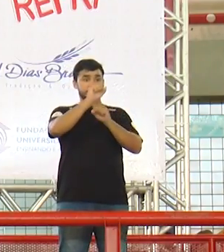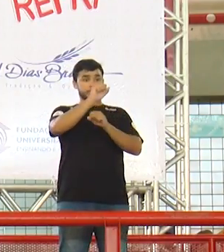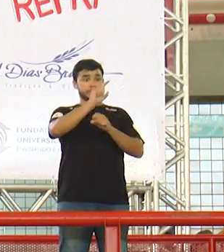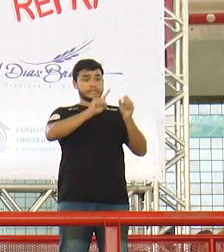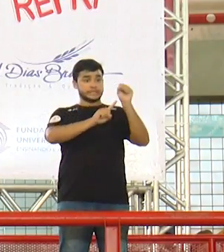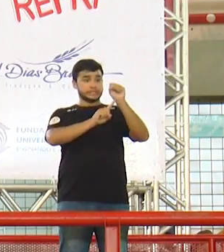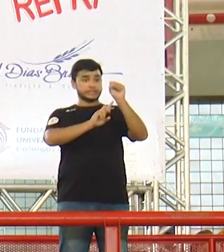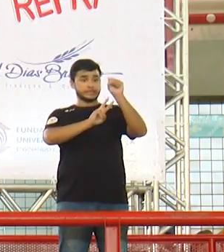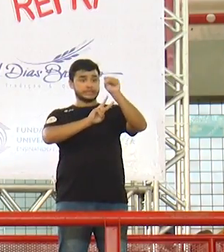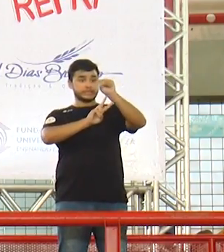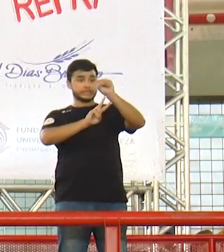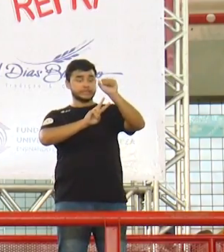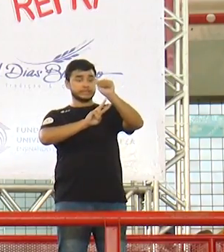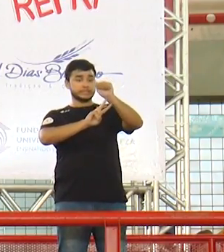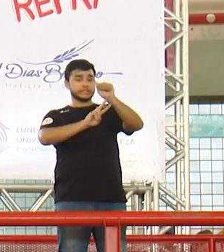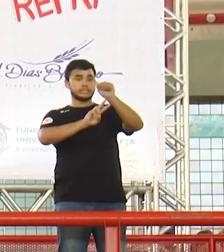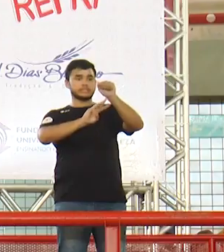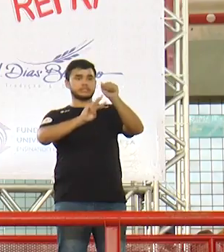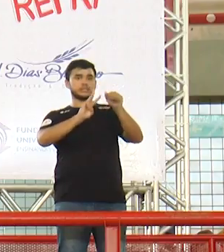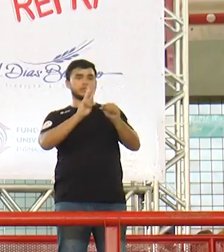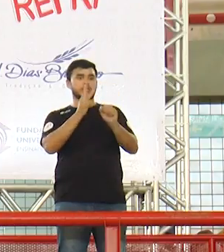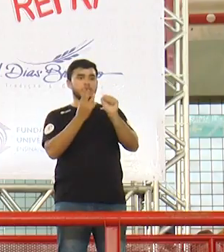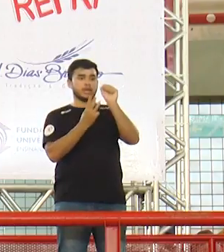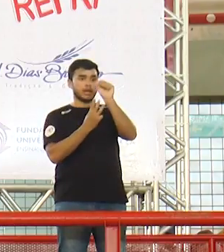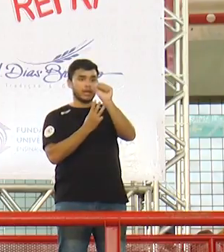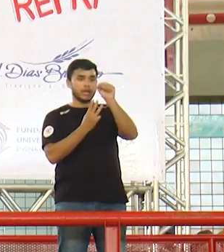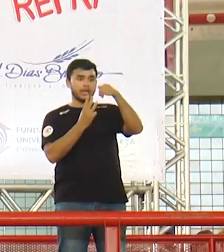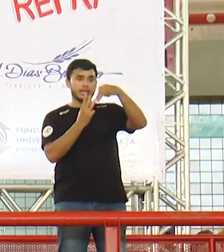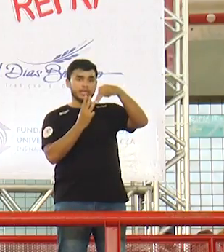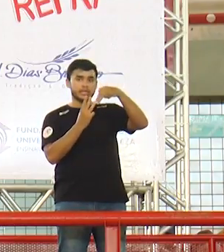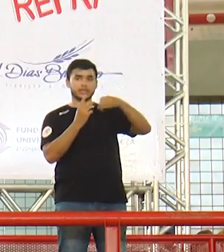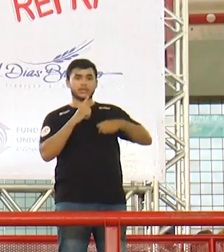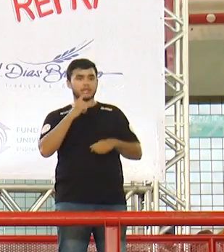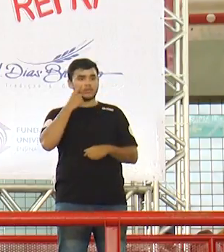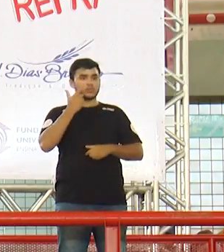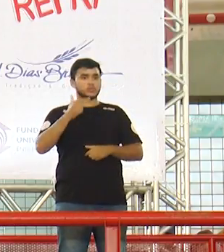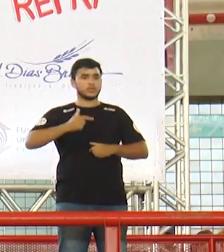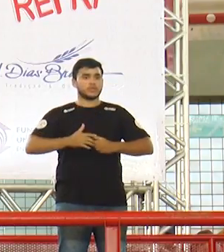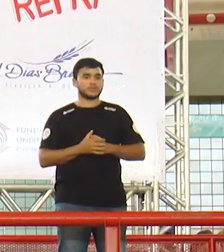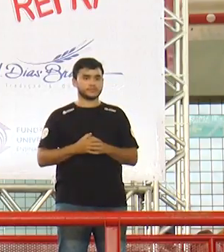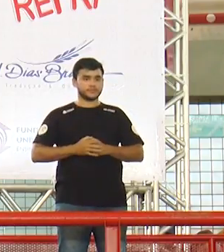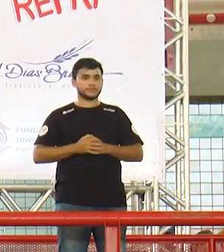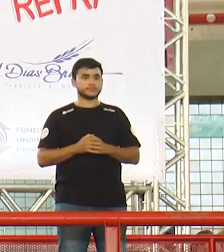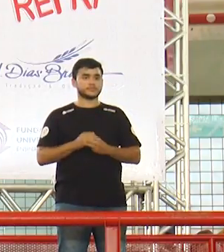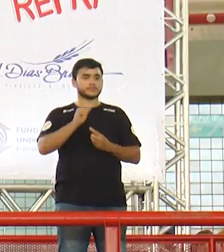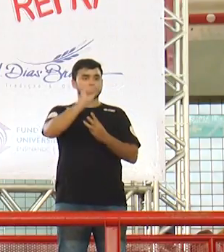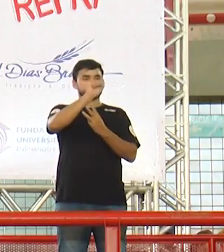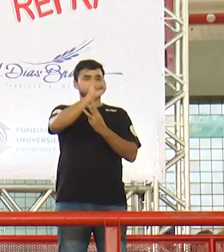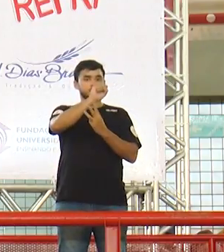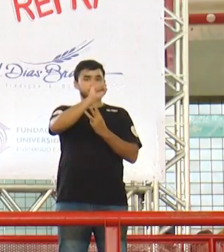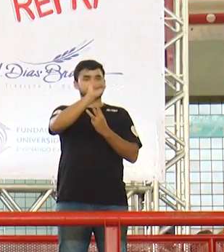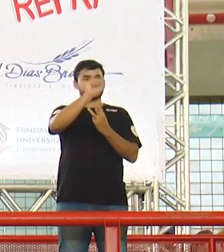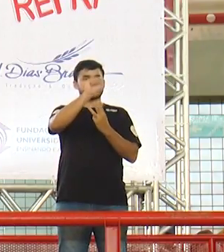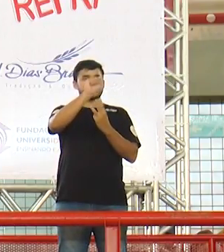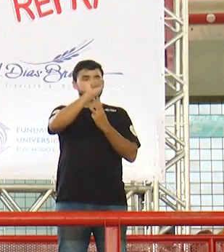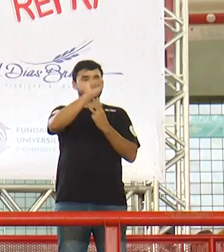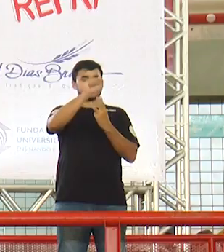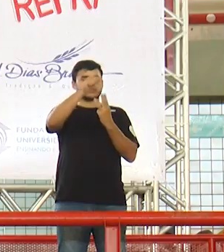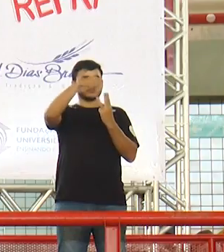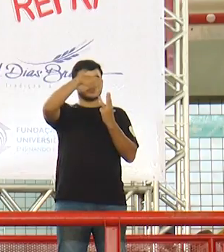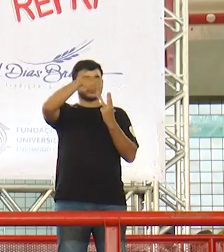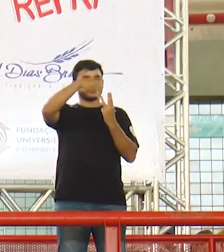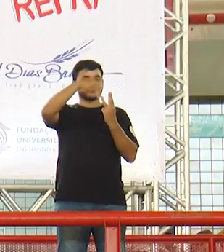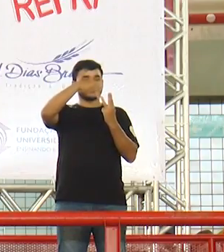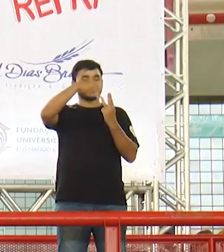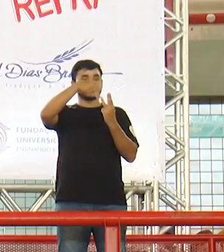Não está. Esse é o som do N. Você não fala sangue. Ei, está saindo sangue do teu